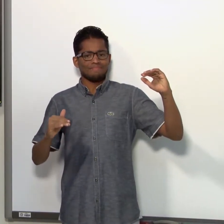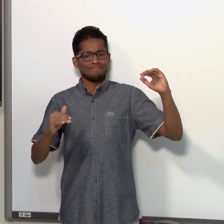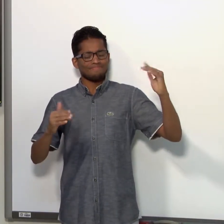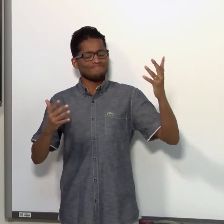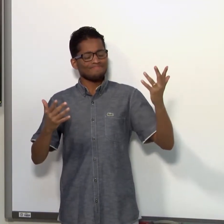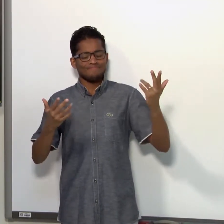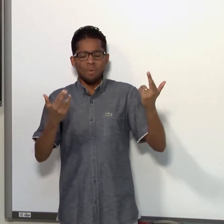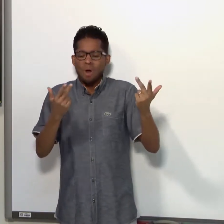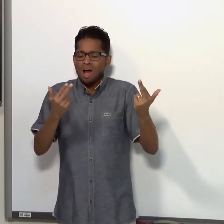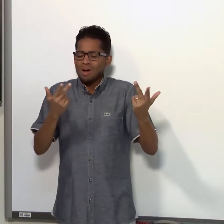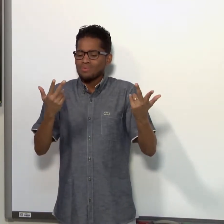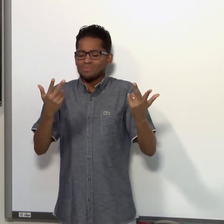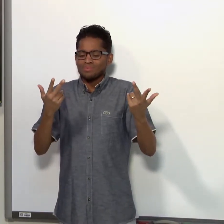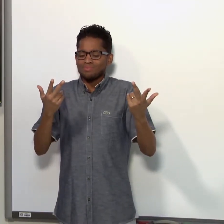surdo ainda é inferiorizado.